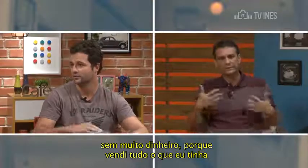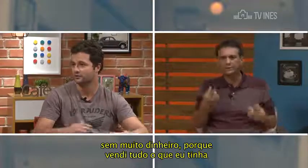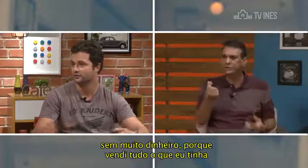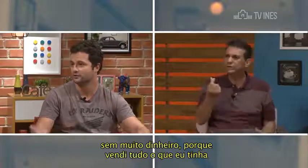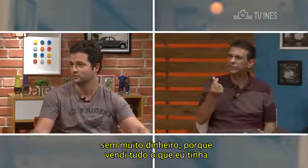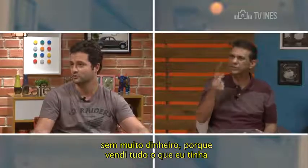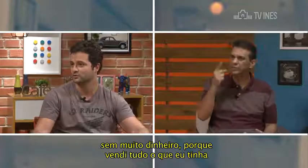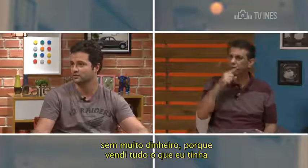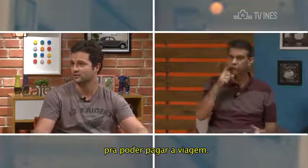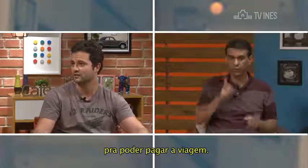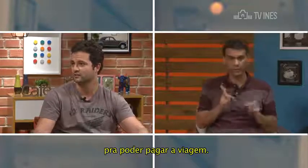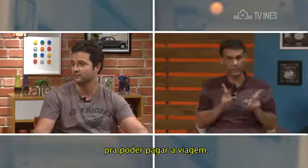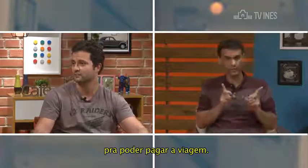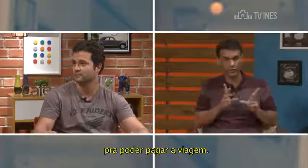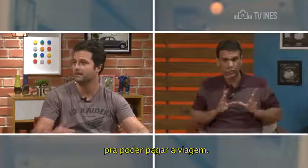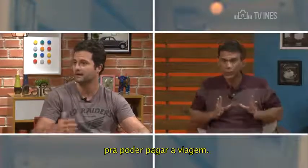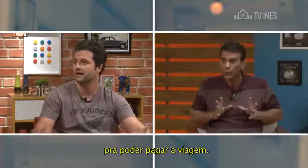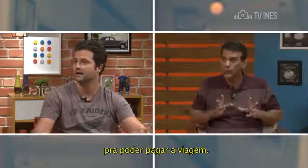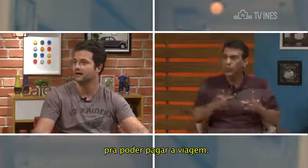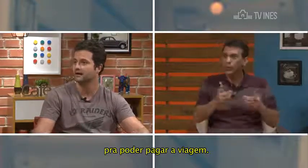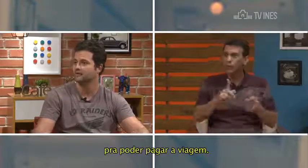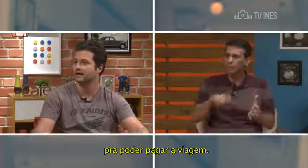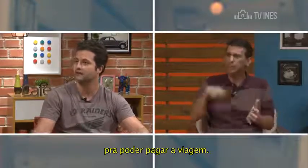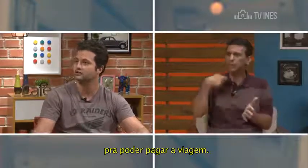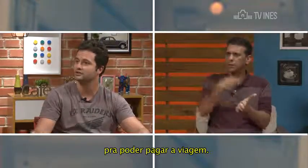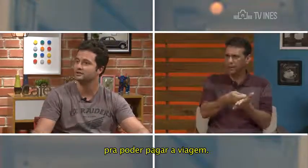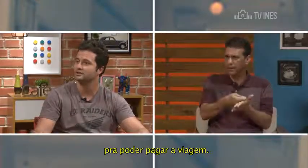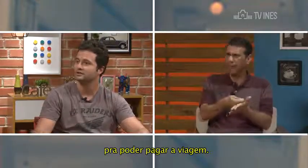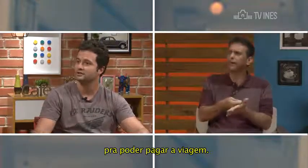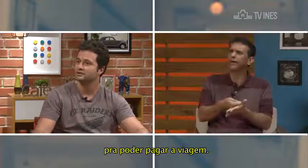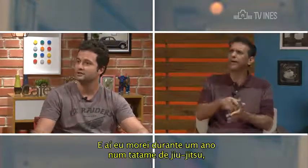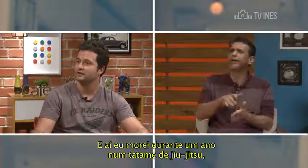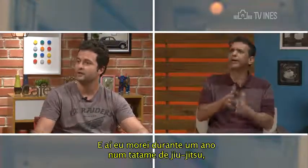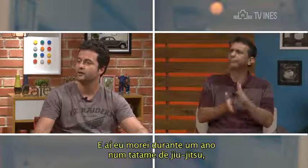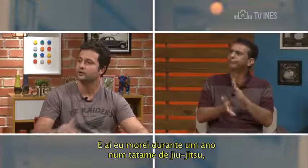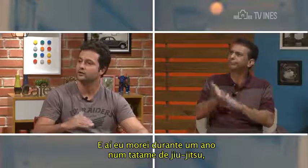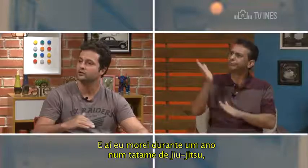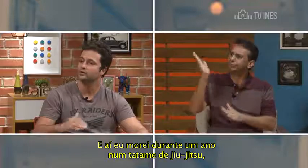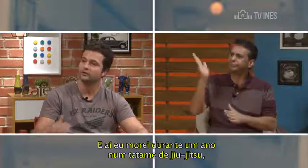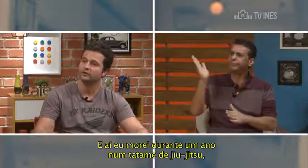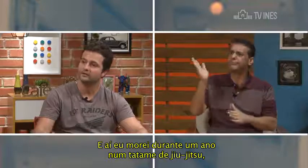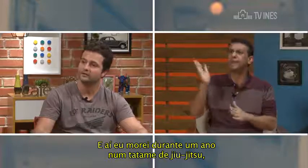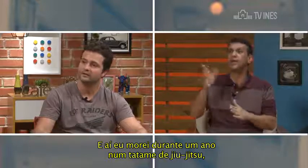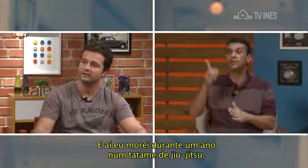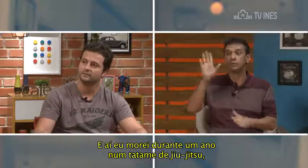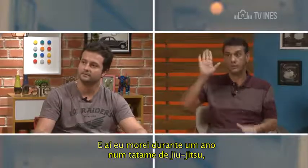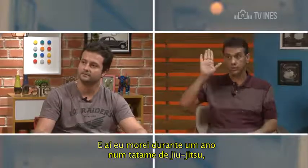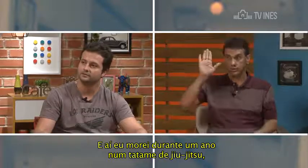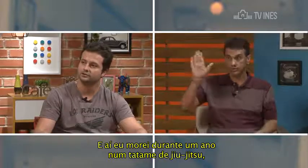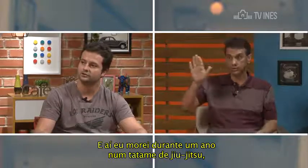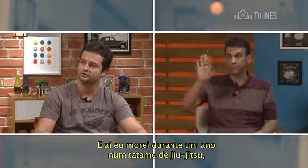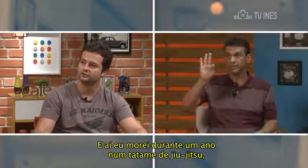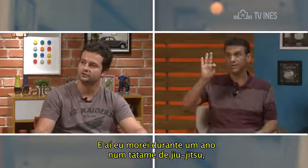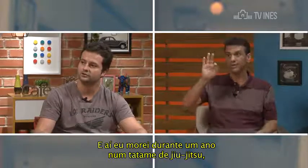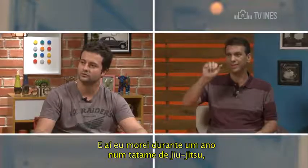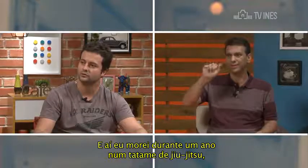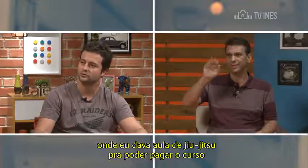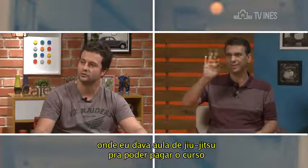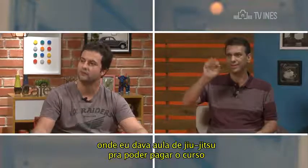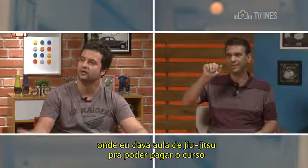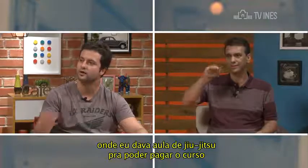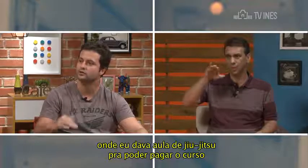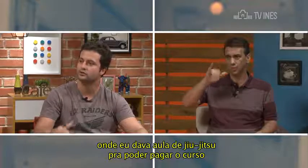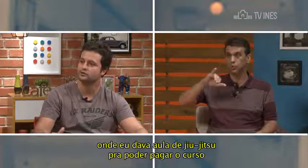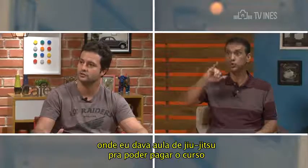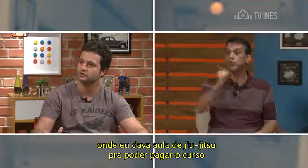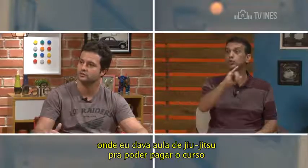muito dinheiro, porque eu vendi tudo que eu tinha para poder pagar, né, a viagem. E aí eu morei durante 1 ano num tatame de jiu-jitsu,